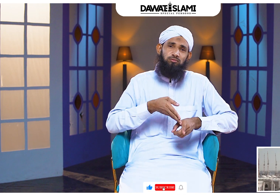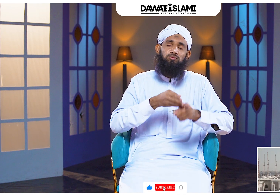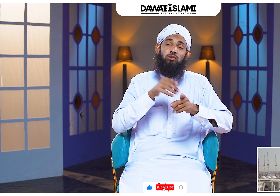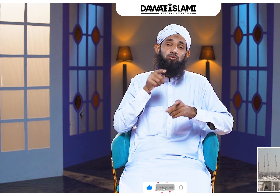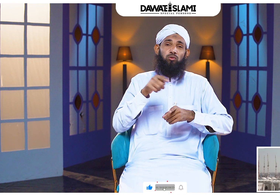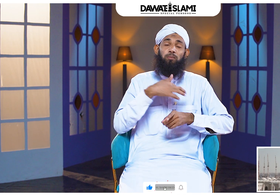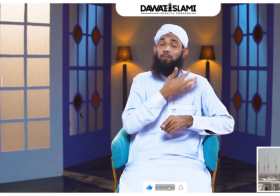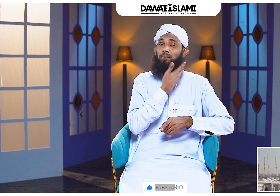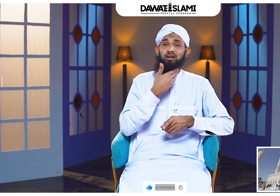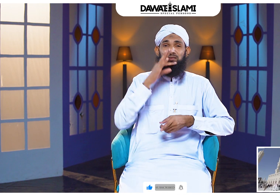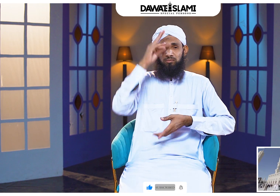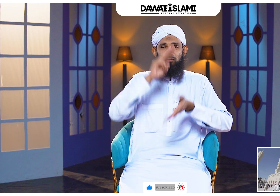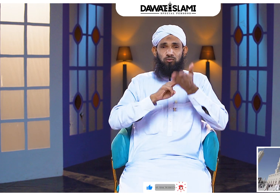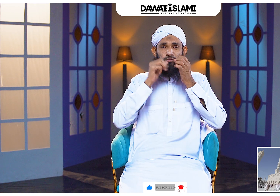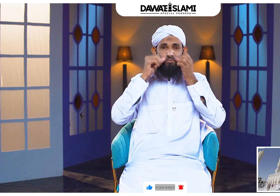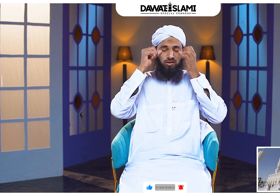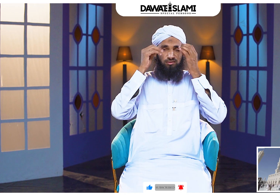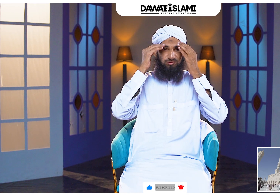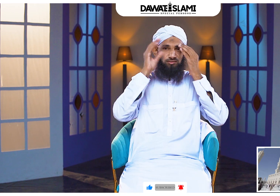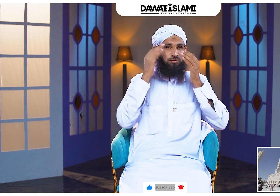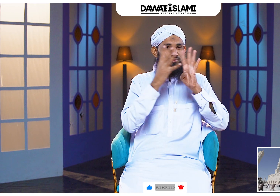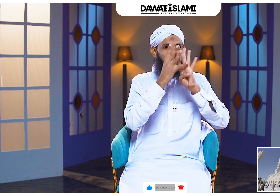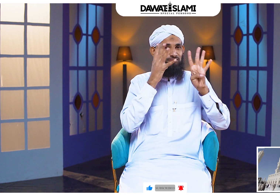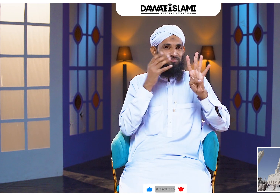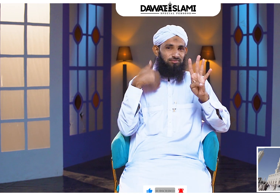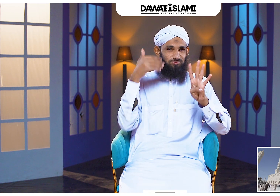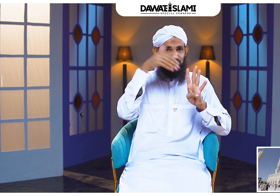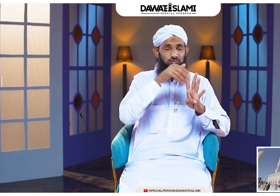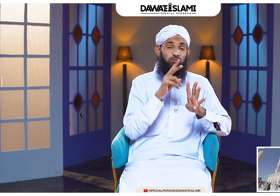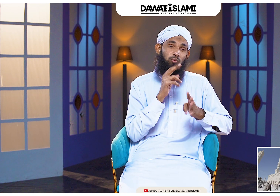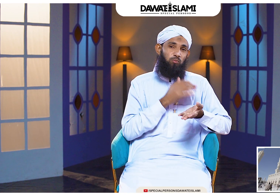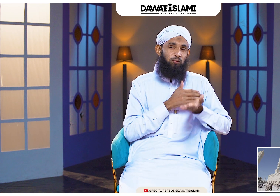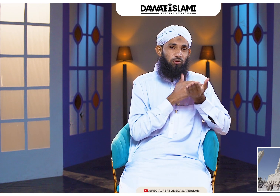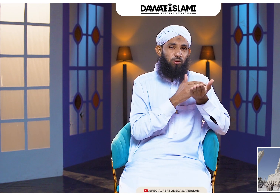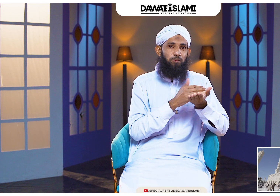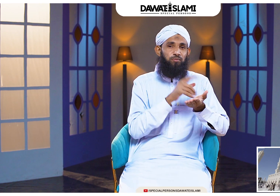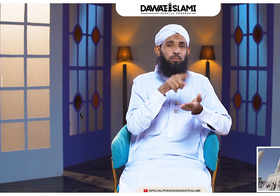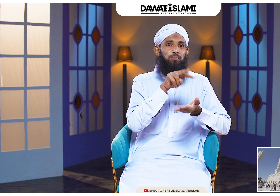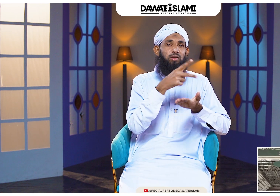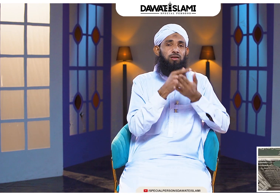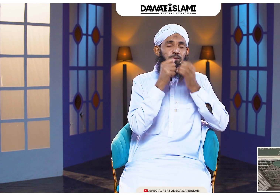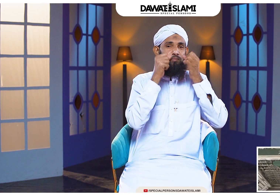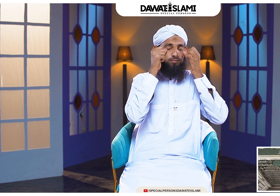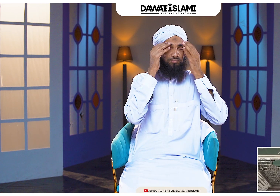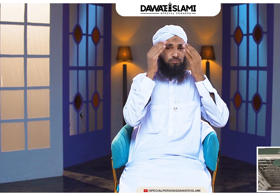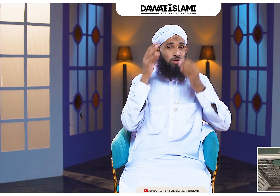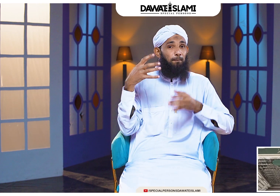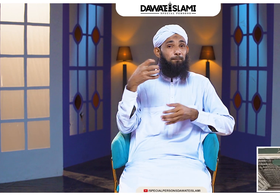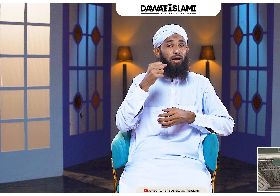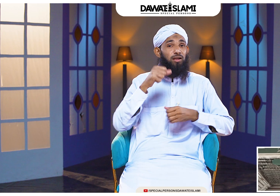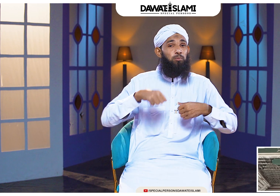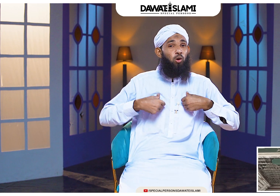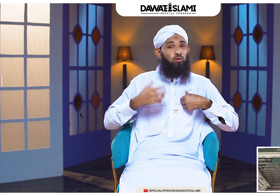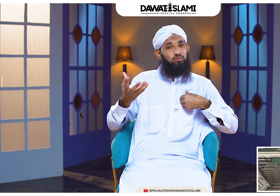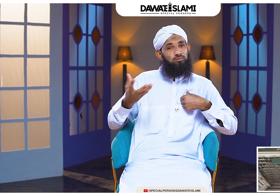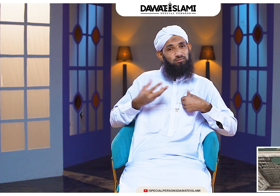مجھے اجازت کیوں نہیں دے رہے؟ مالک نے کہا اگر تم میرا ایک کام کر دو تو میں تمہیں اجازت دے دوں گا۔ غلام نے کہا بتائیں کیا کام ہے؟ مالک